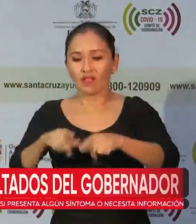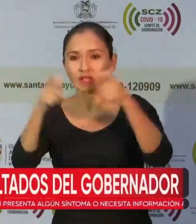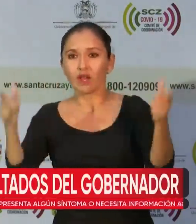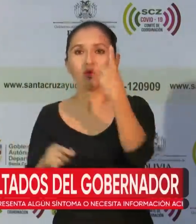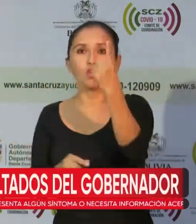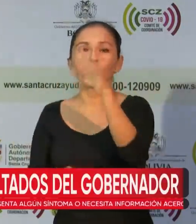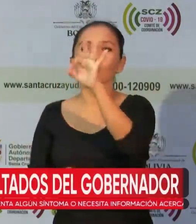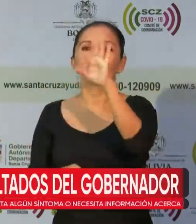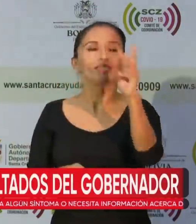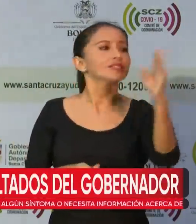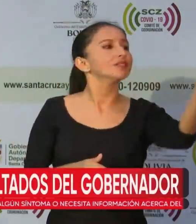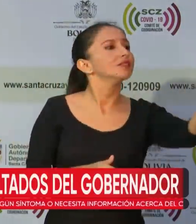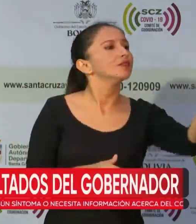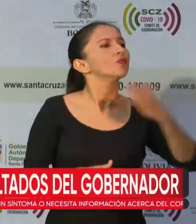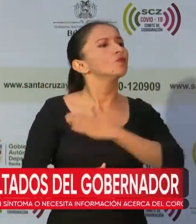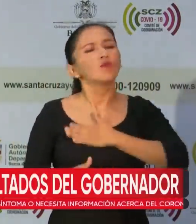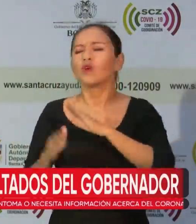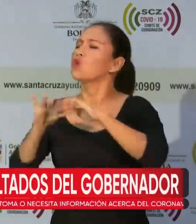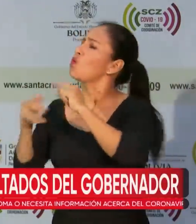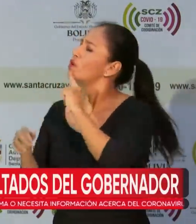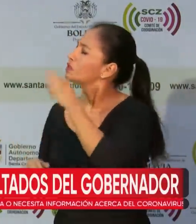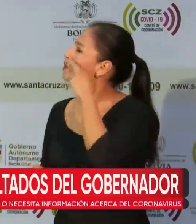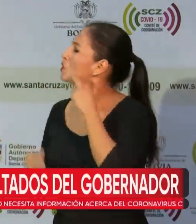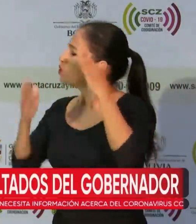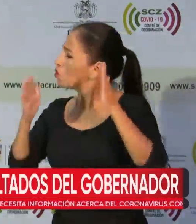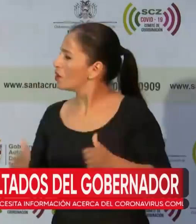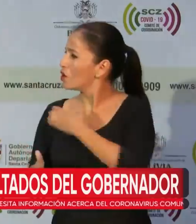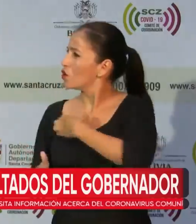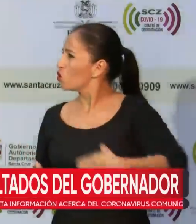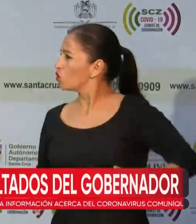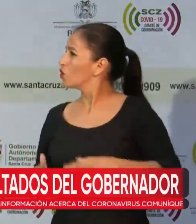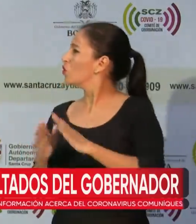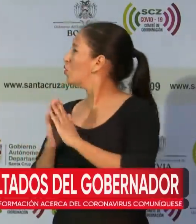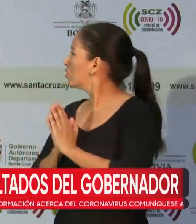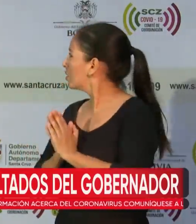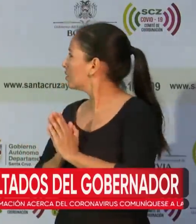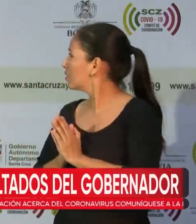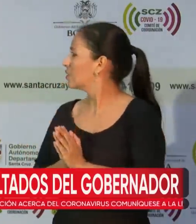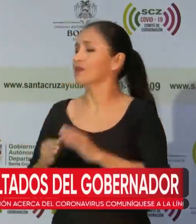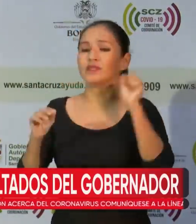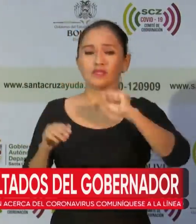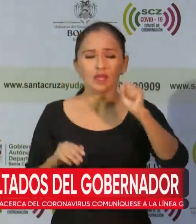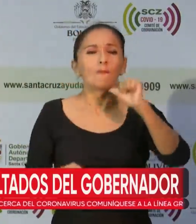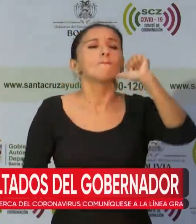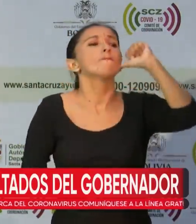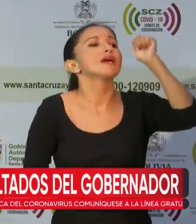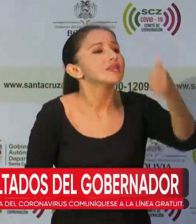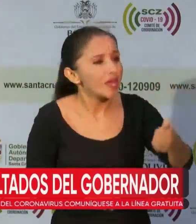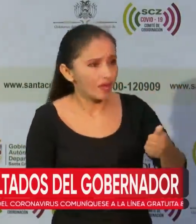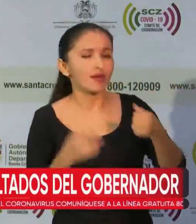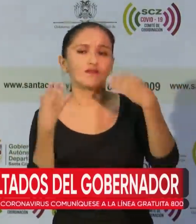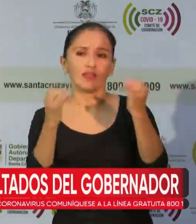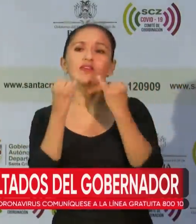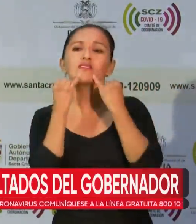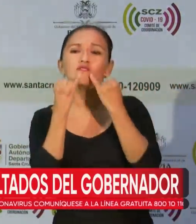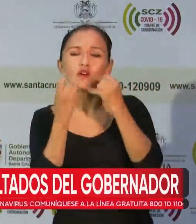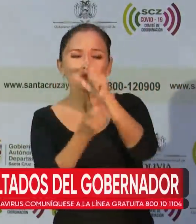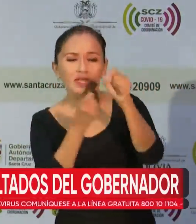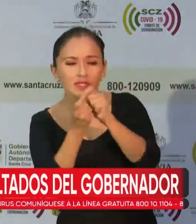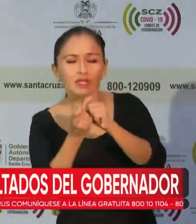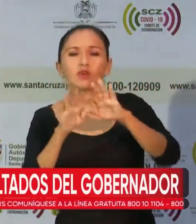de 96. Doctor, el estado de salud del gobernador, por favor. El día de mañana se va a brindar una información un poco más